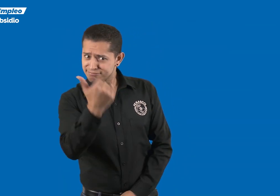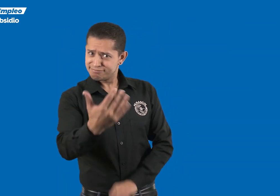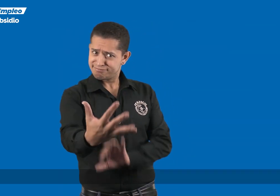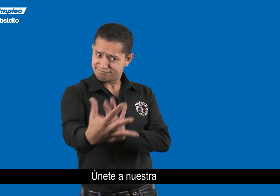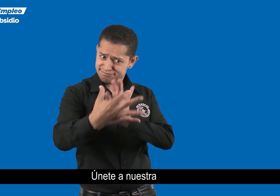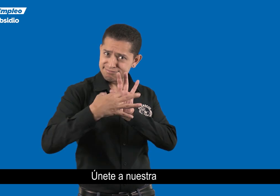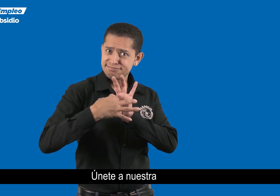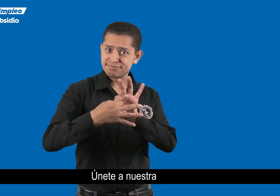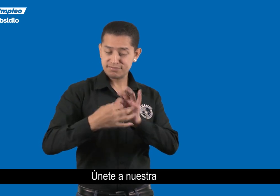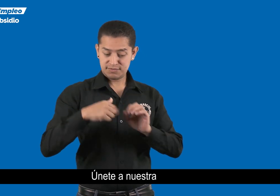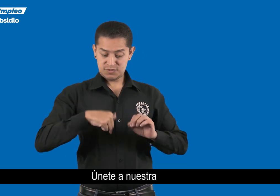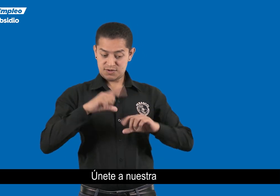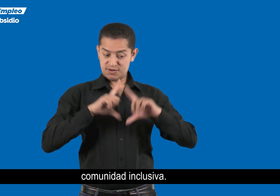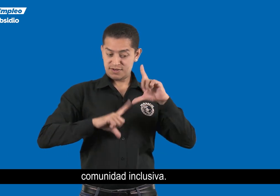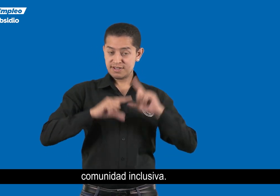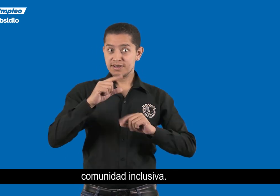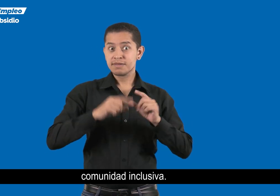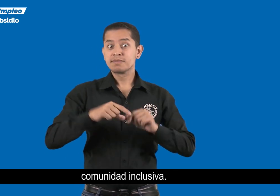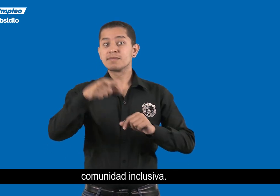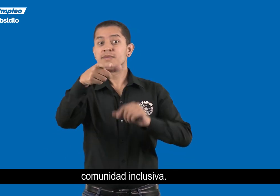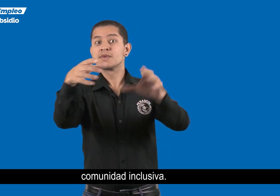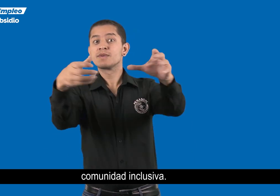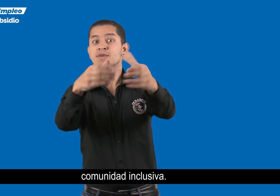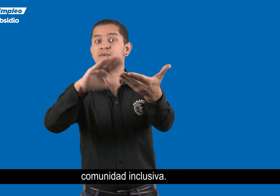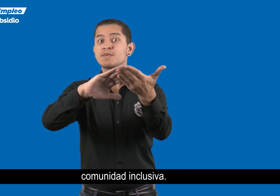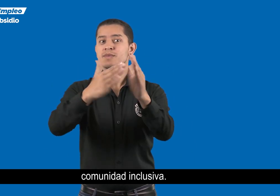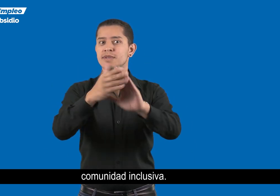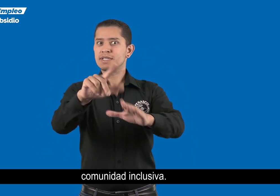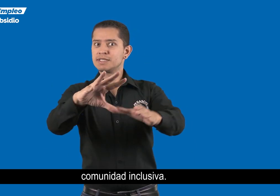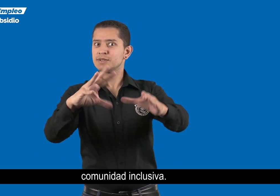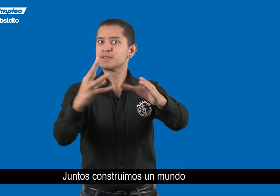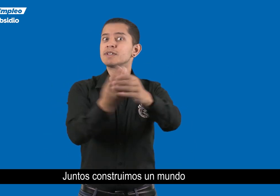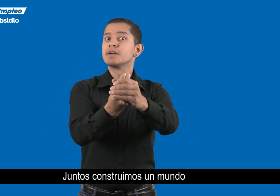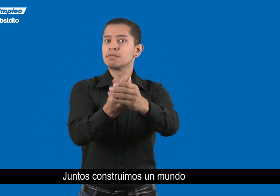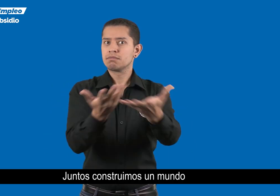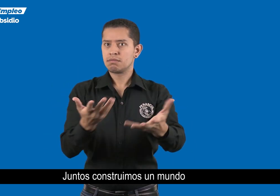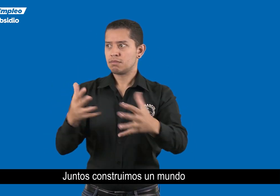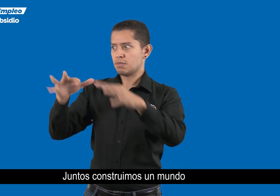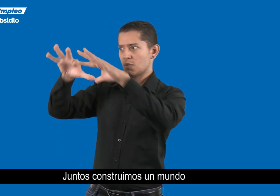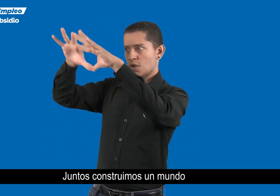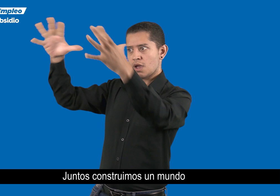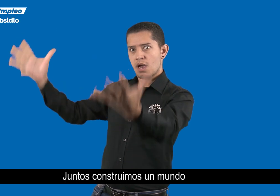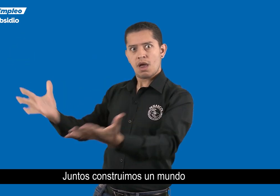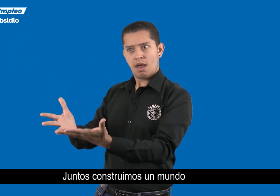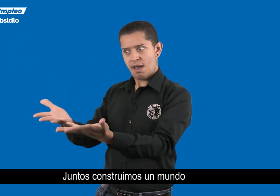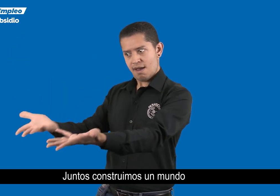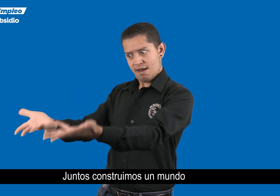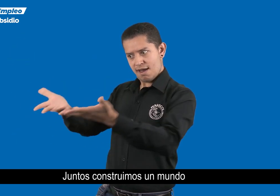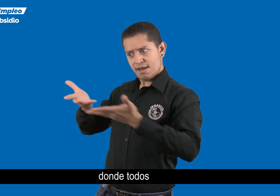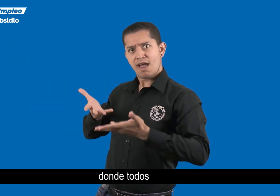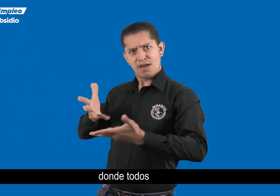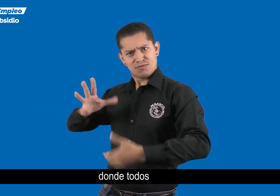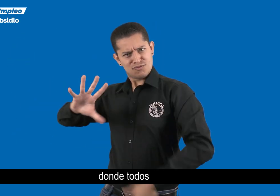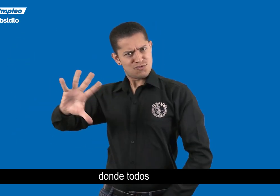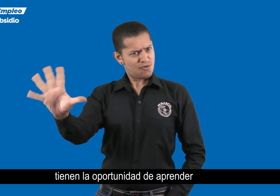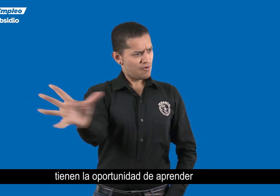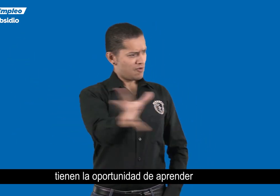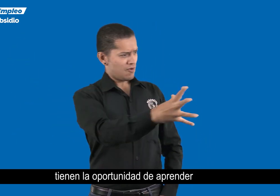Únete a nuestra comunidad inclusiva. Juntos, construimos un mundo donde todos tienen la